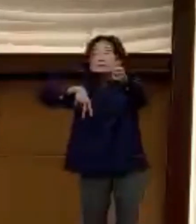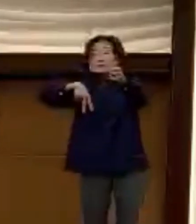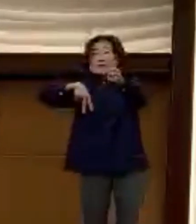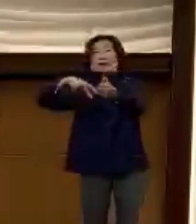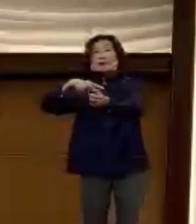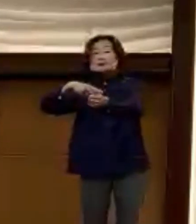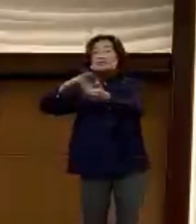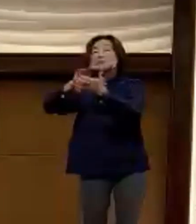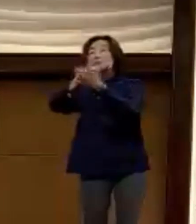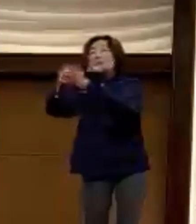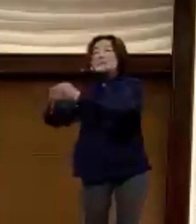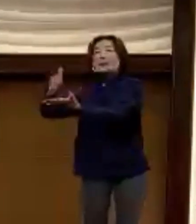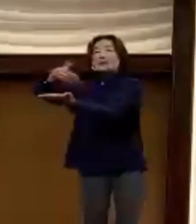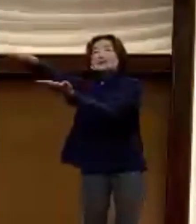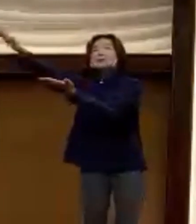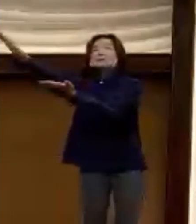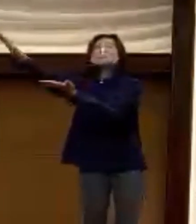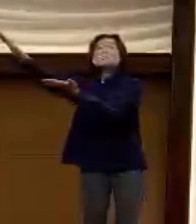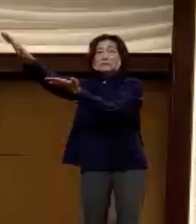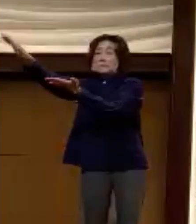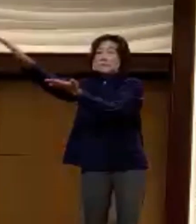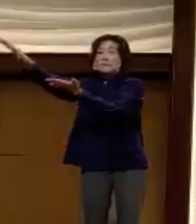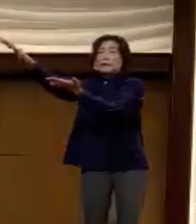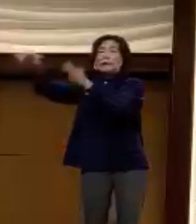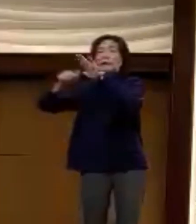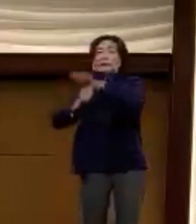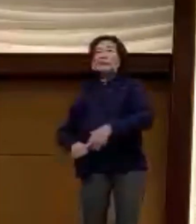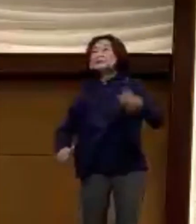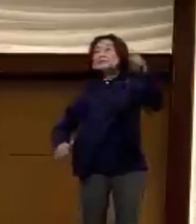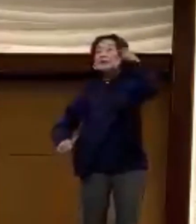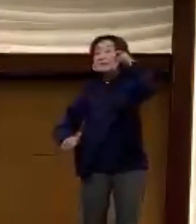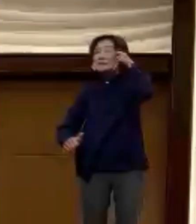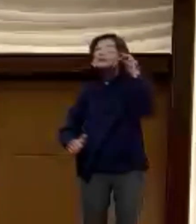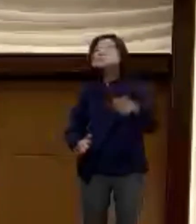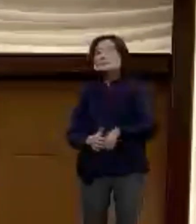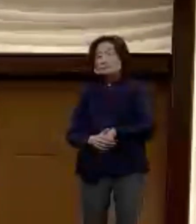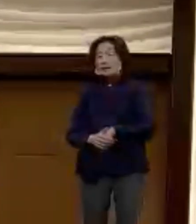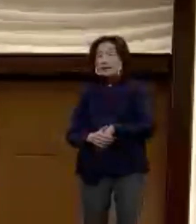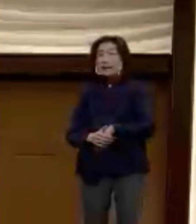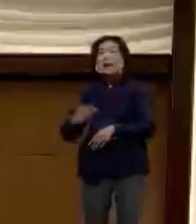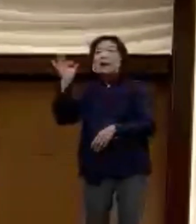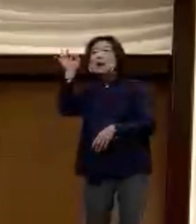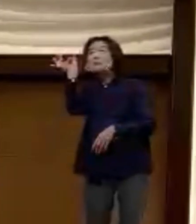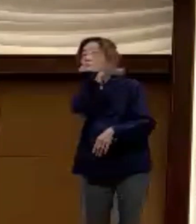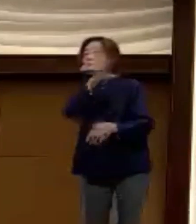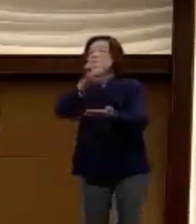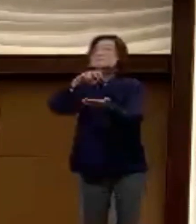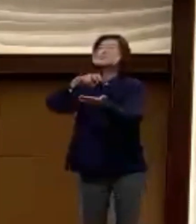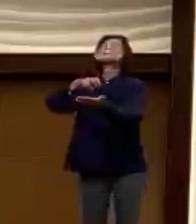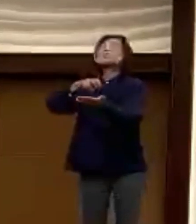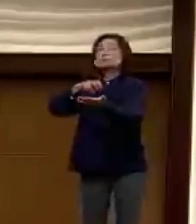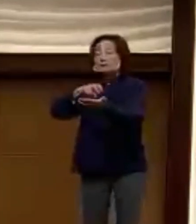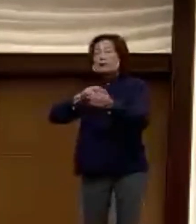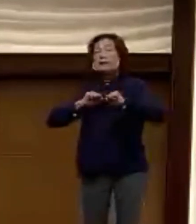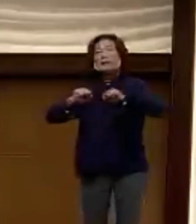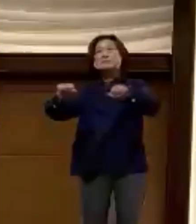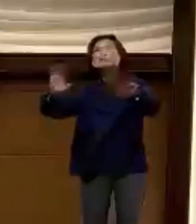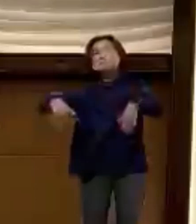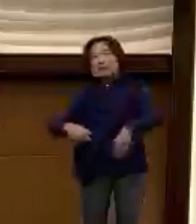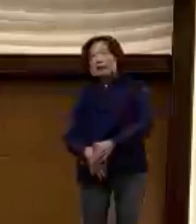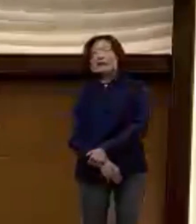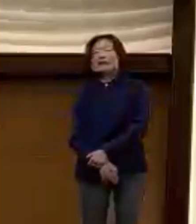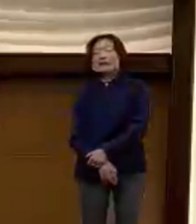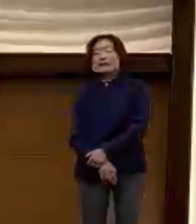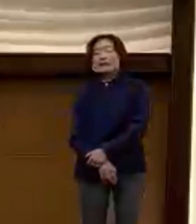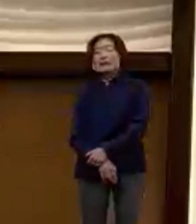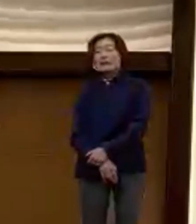が排除されることをとても耐えられませんでした。無所属でした。小選挙区だけの選挙でした